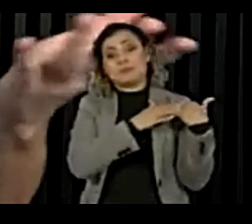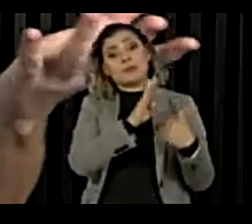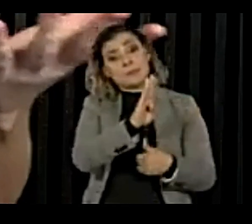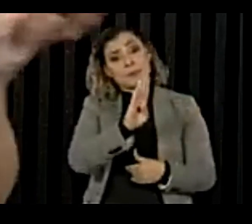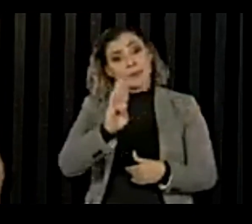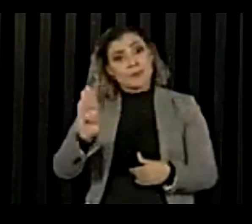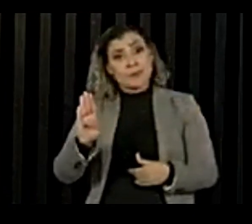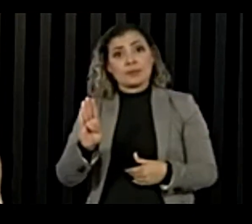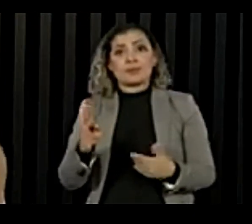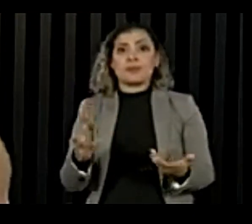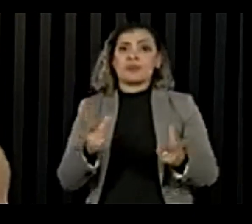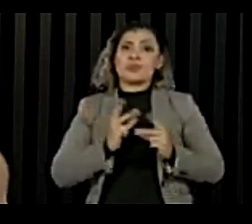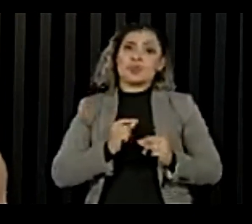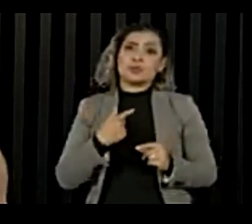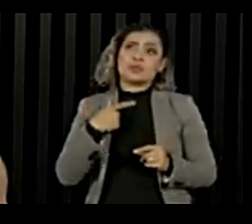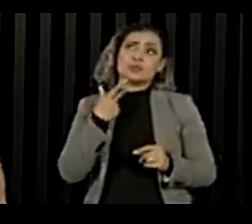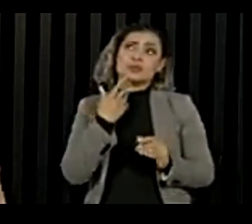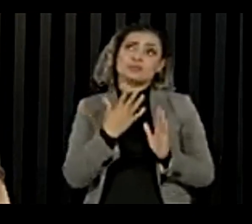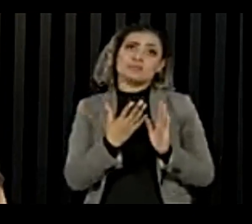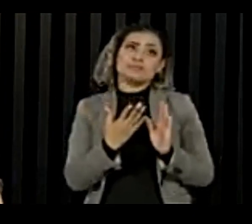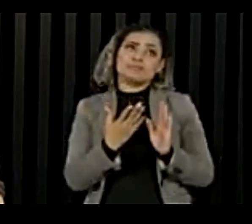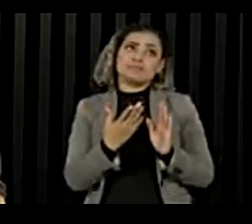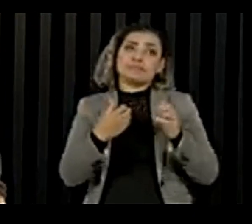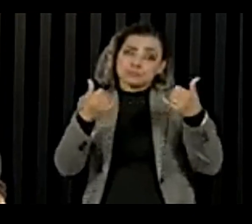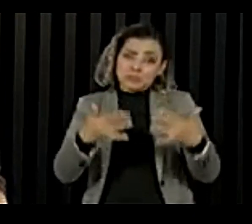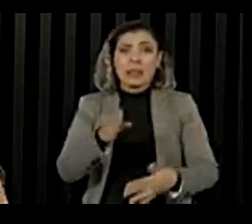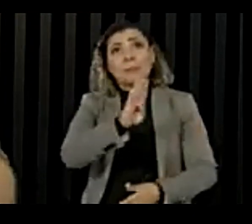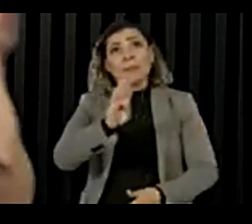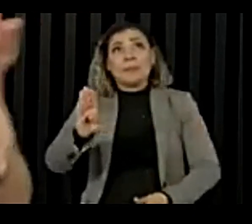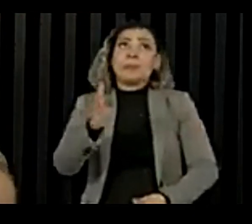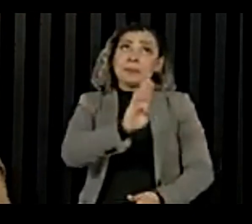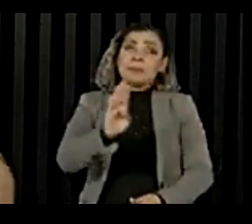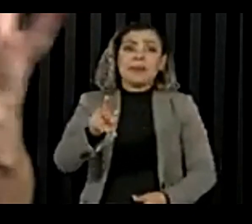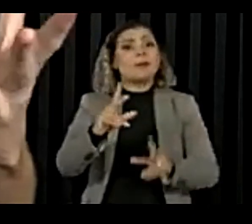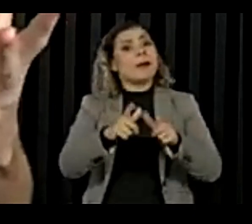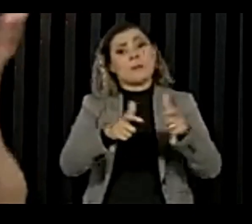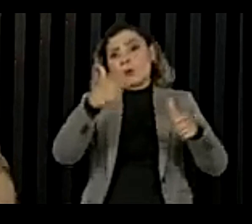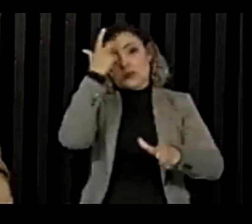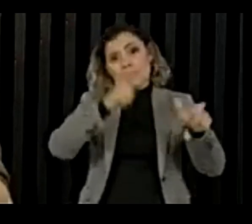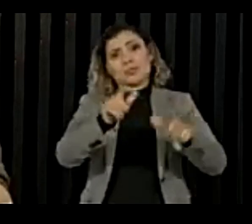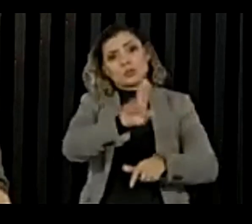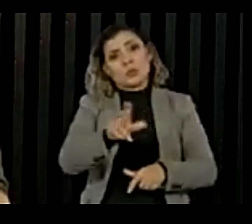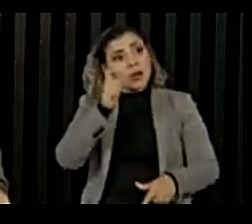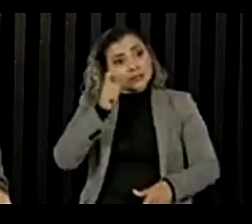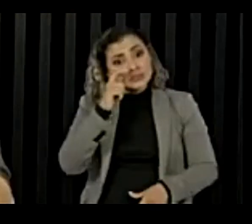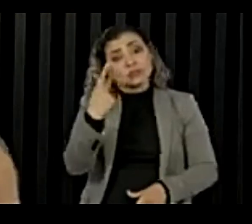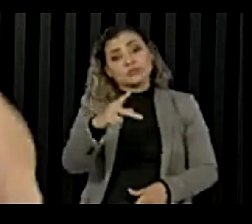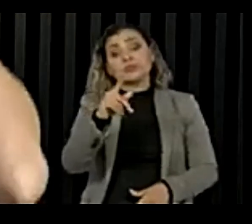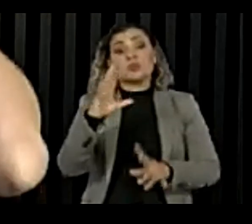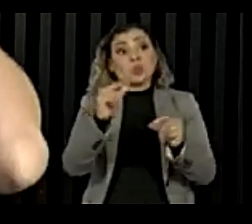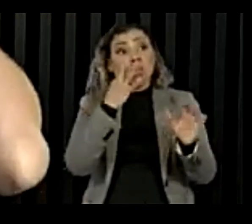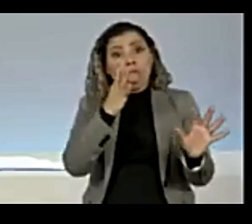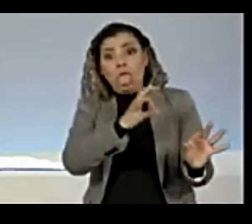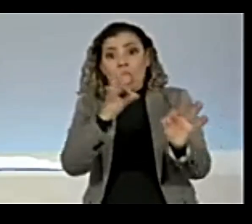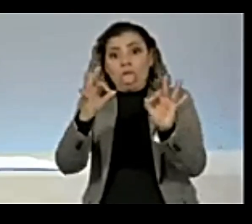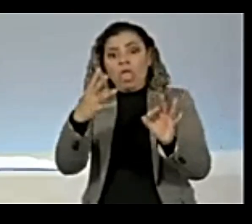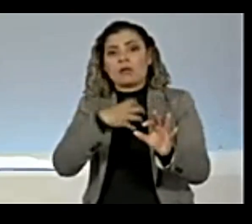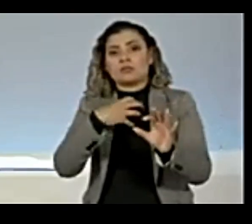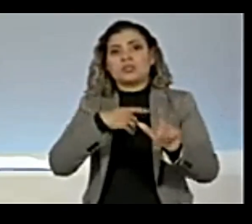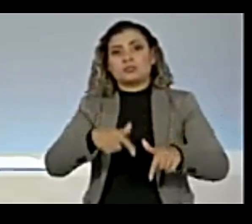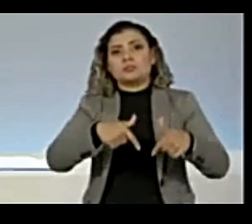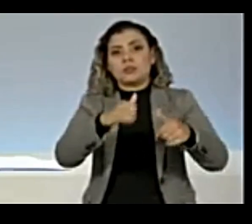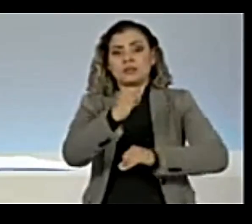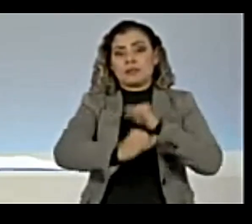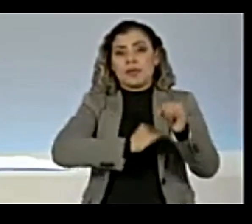Brasil, inacreditável estar usando o Big Brother para isso, mas eu acho que tanta gente assistiu que acabou virando um fenômeno de observação sobre comportamentos